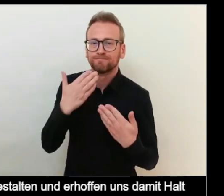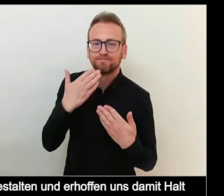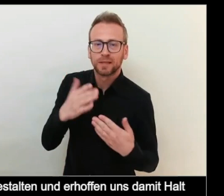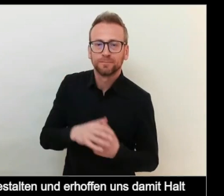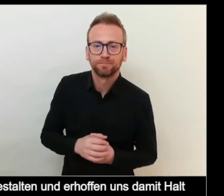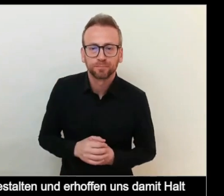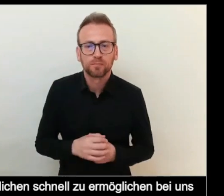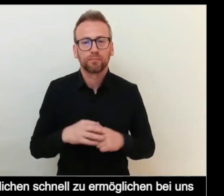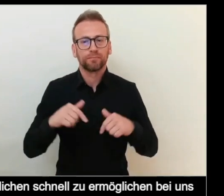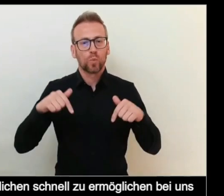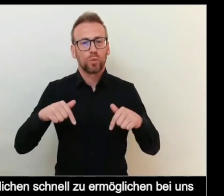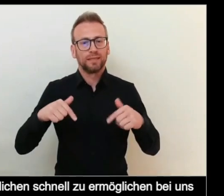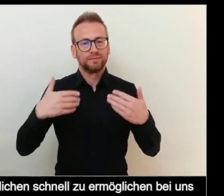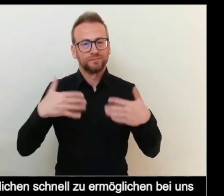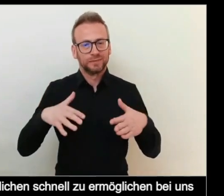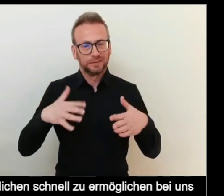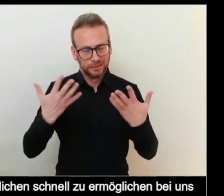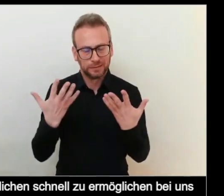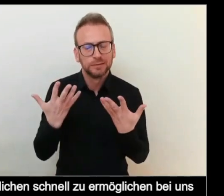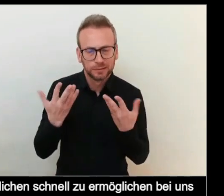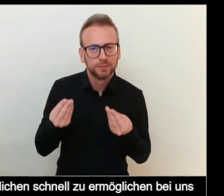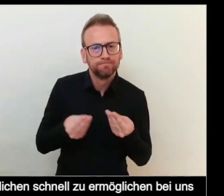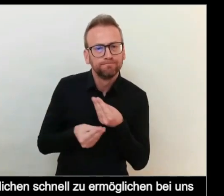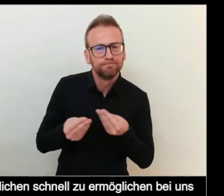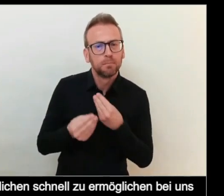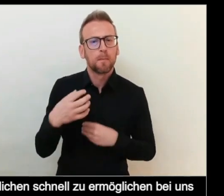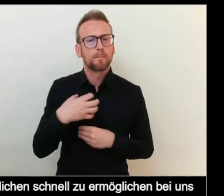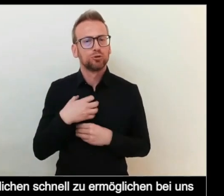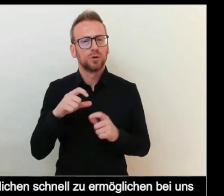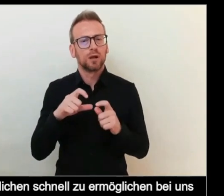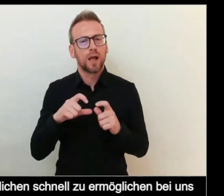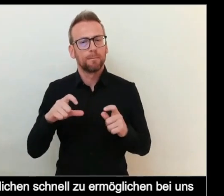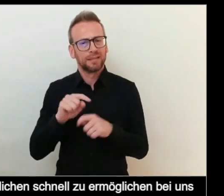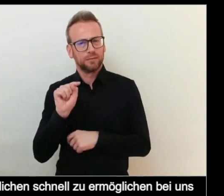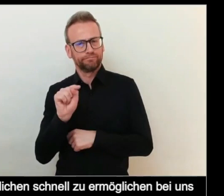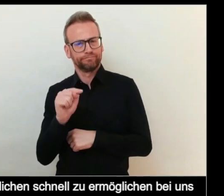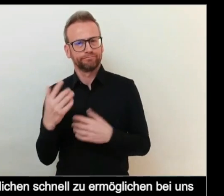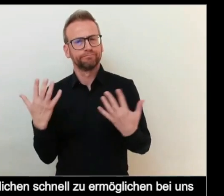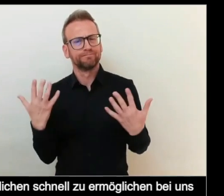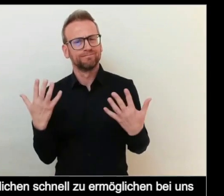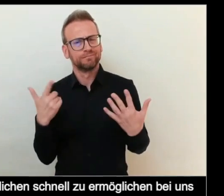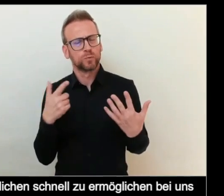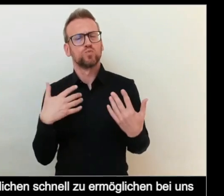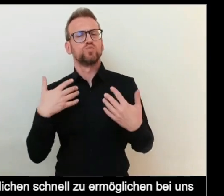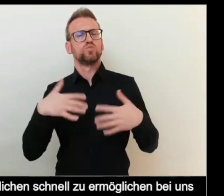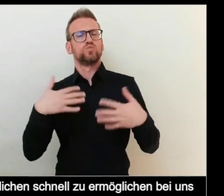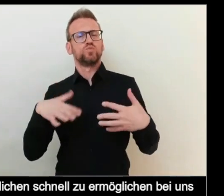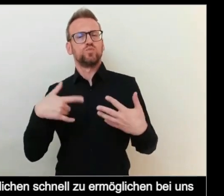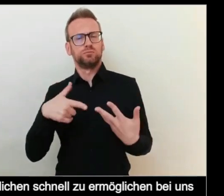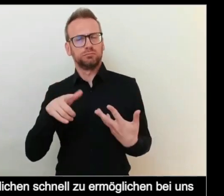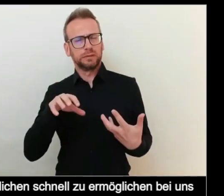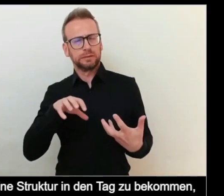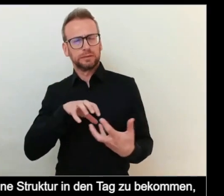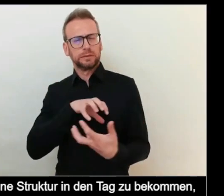in besonderer Weise in den letzten 2 Jahren betroffen war und dem jetzt auch natürlich eine besondere Funktion zukommt, nämlich der Kunst